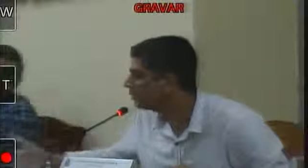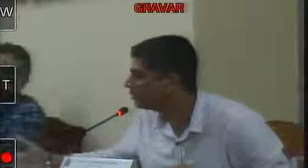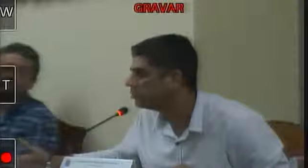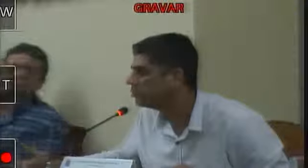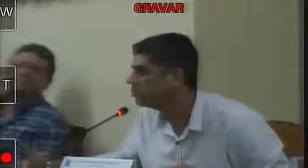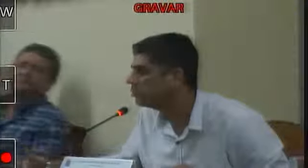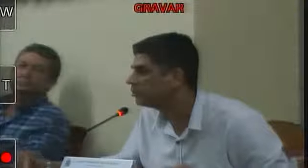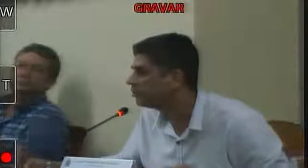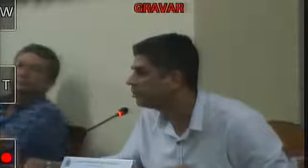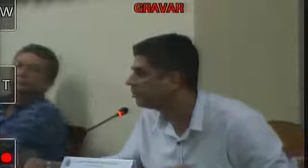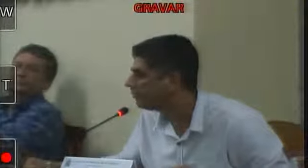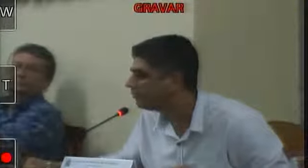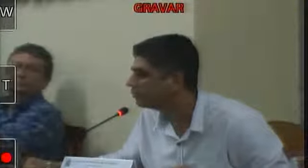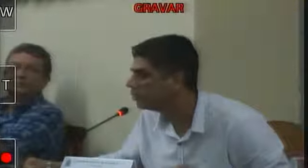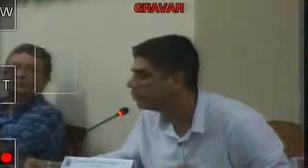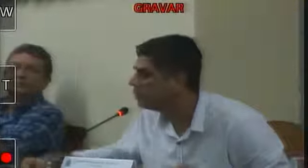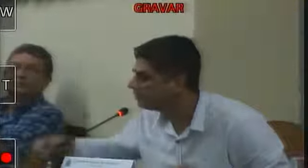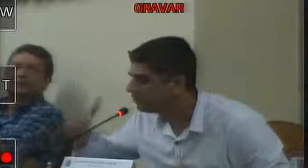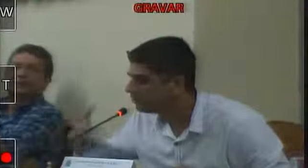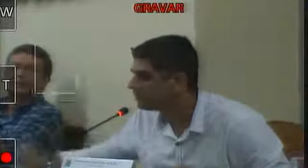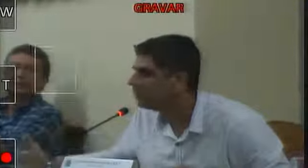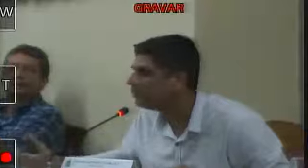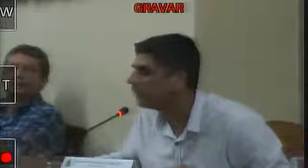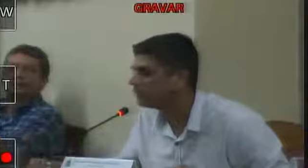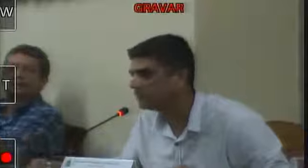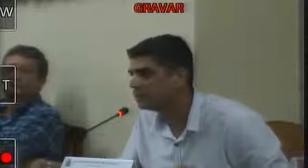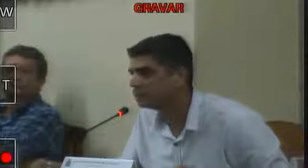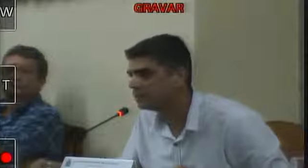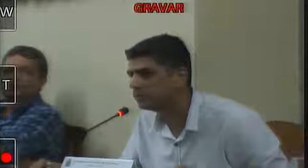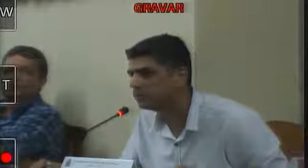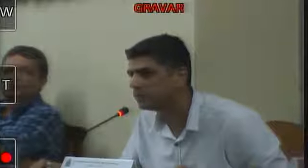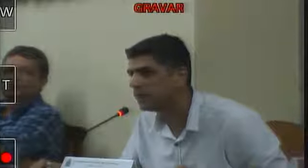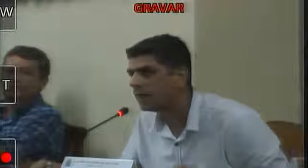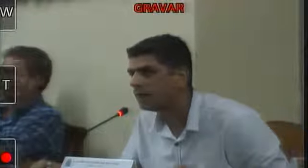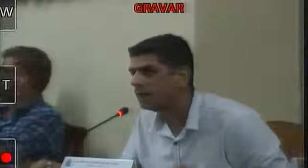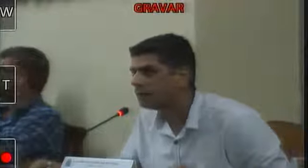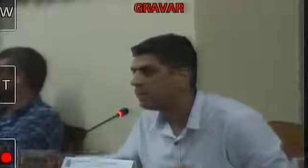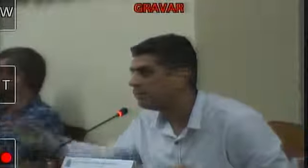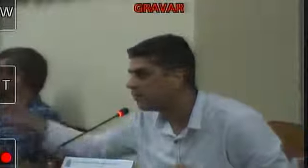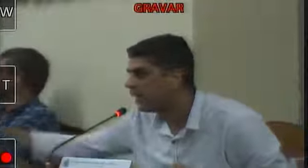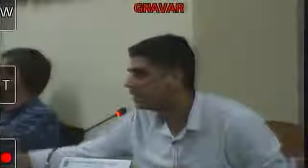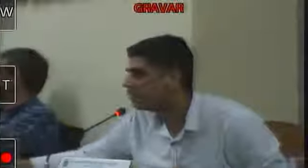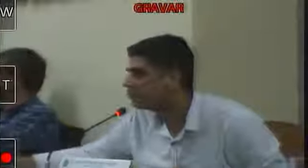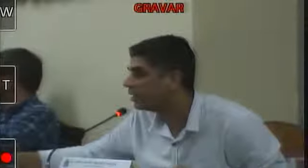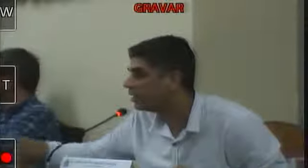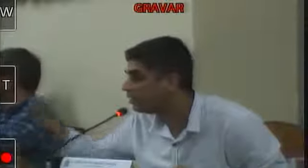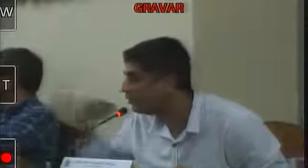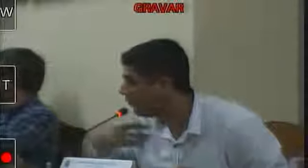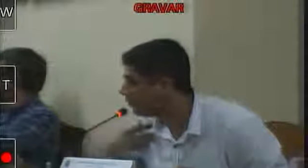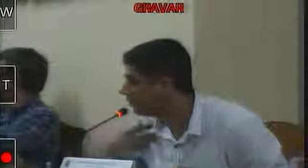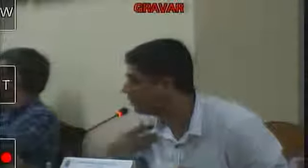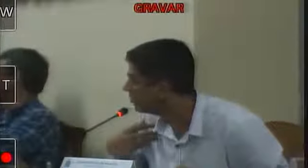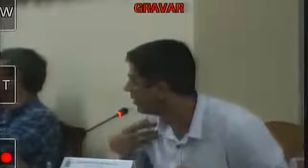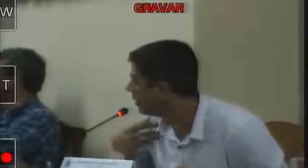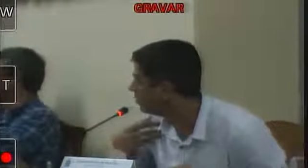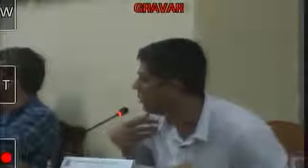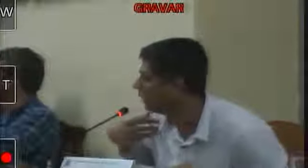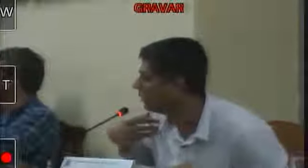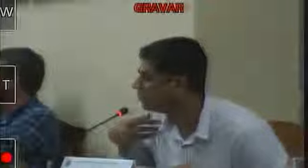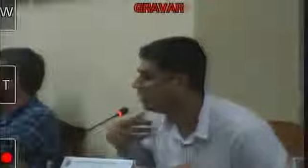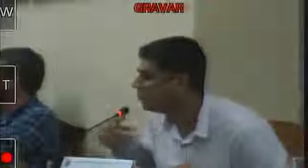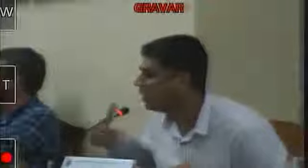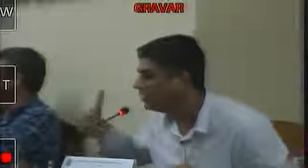secretário de prefeitura, porque a gente já sabe como é que está sendo as coisas conduzidas lá, para não ficar aqui isso aí. E fica o meu sentido também,